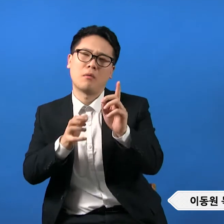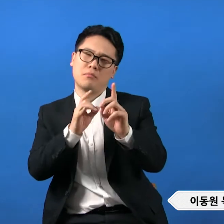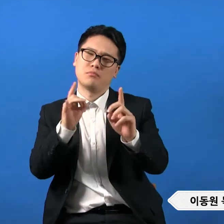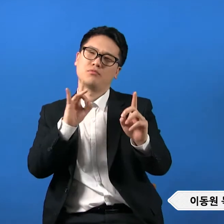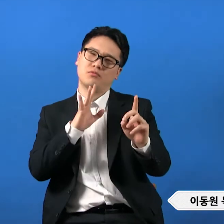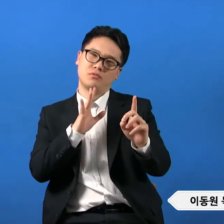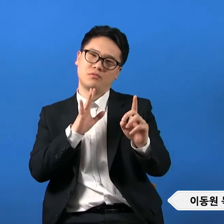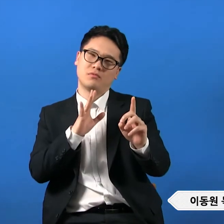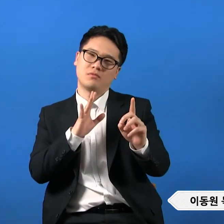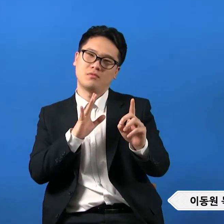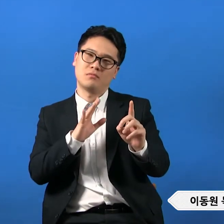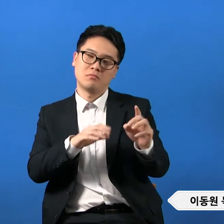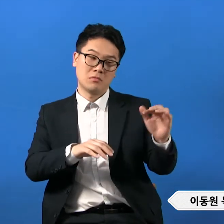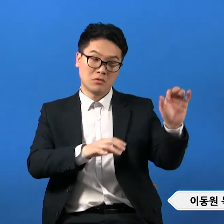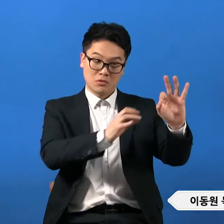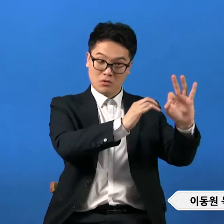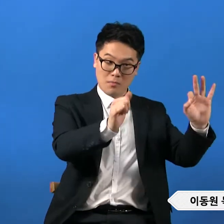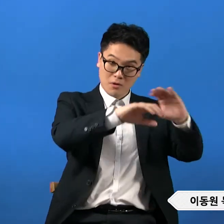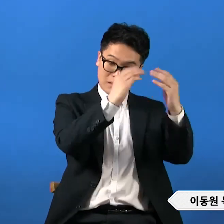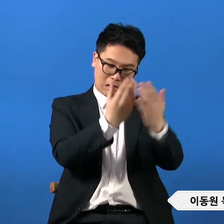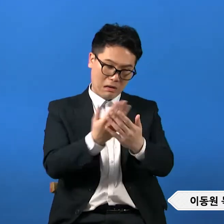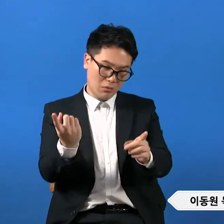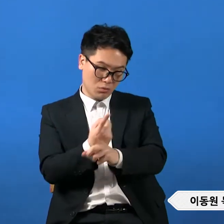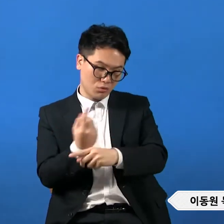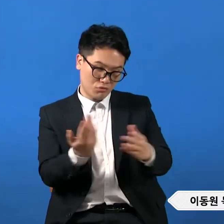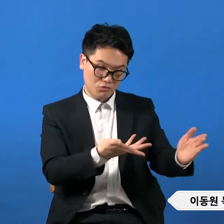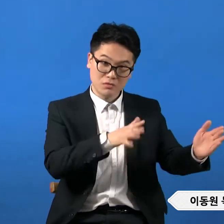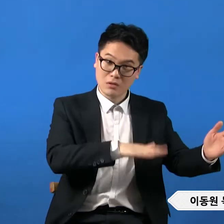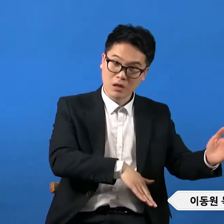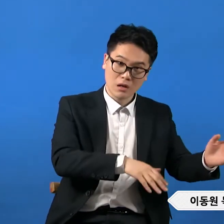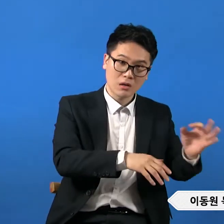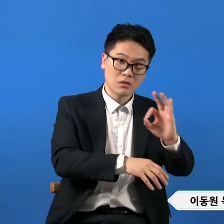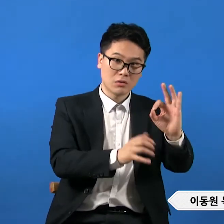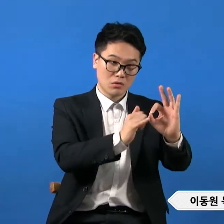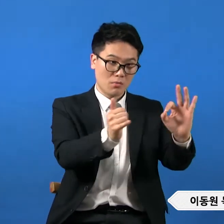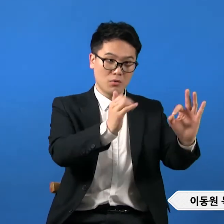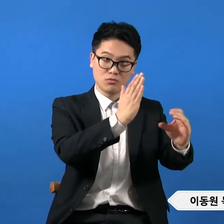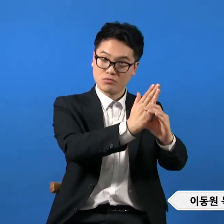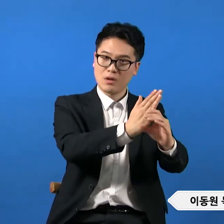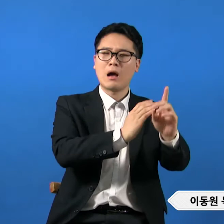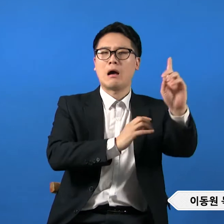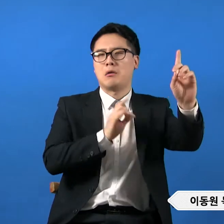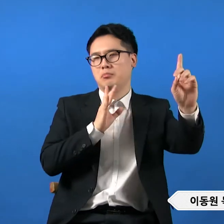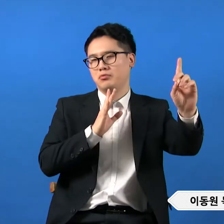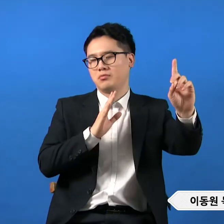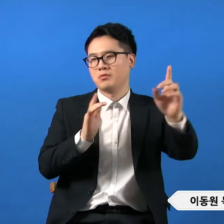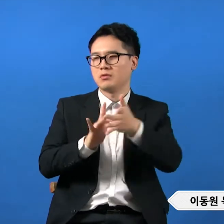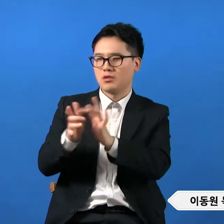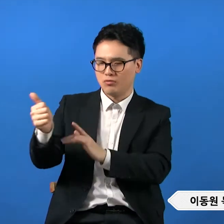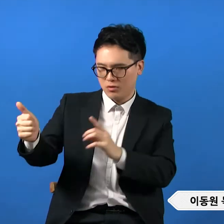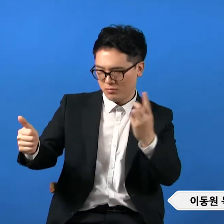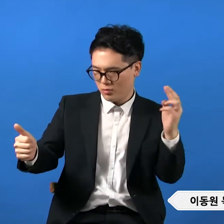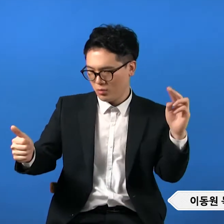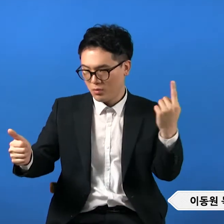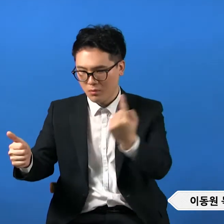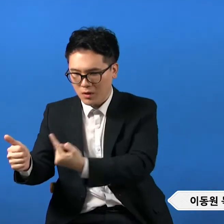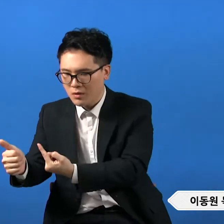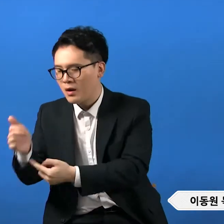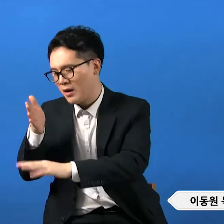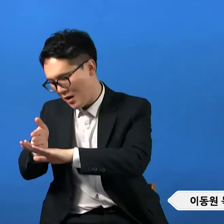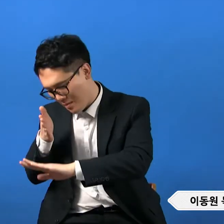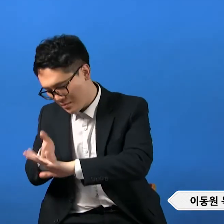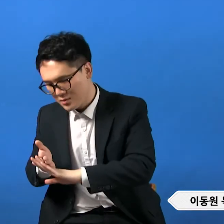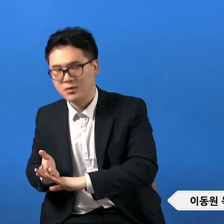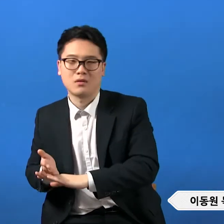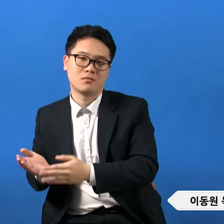그게 인간이에요. 은혜를 입어도 주님의 사랑을 받아도 감사할 줄 아는 사람은 10사람 중에 한 사람밖에 없었던 거예요.